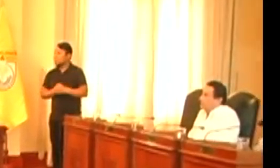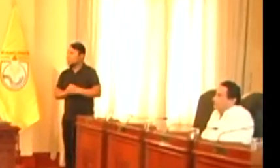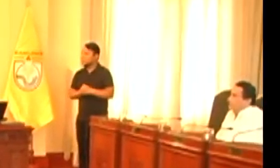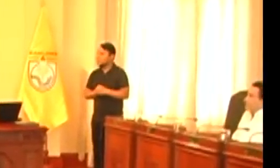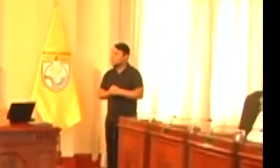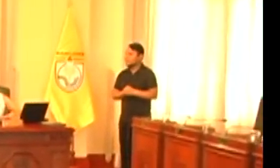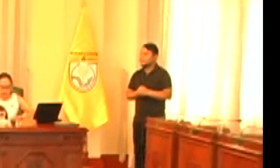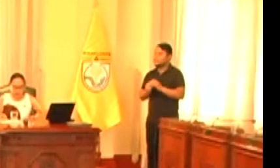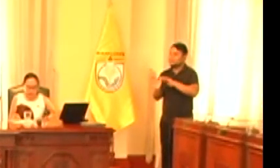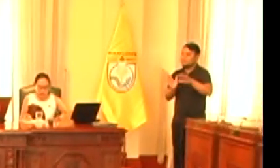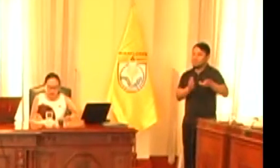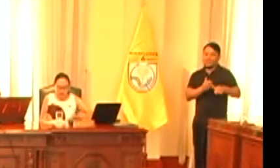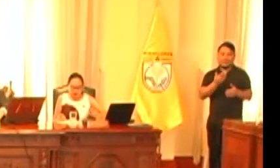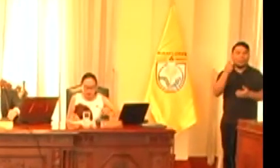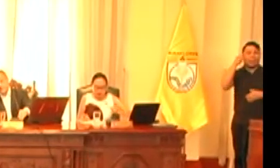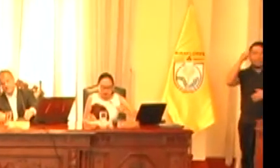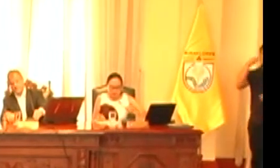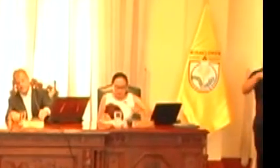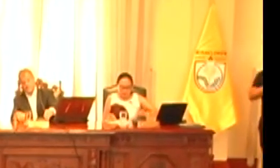día.